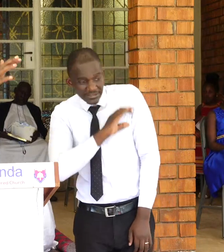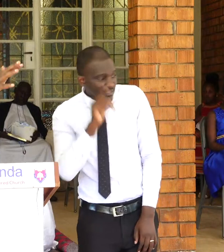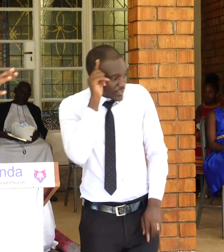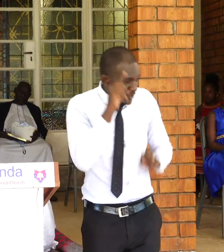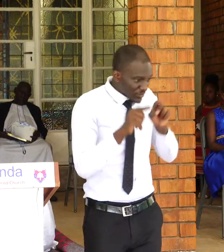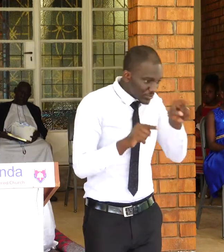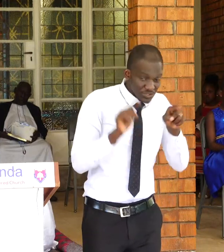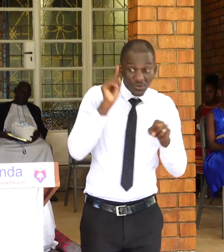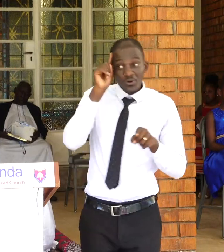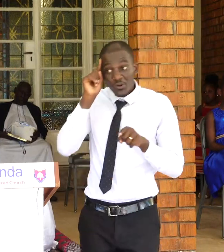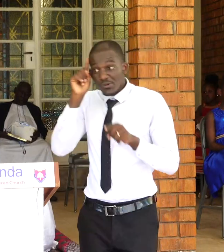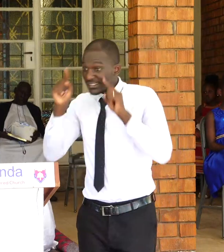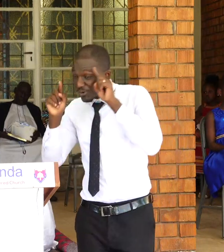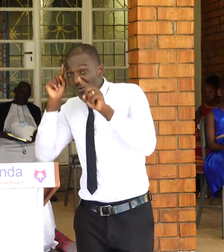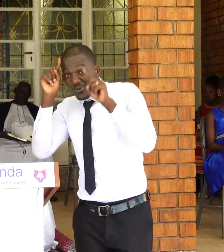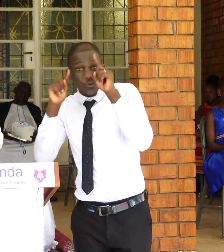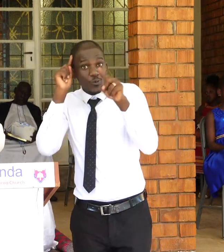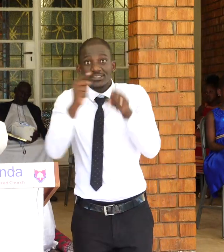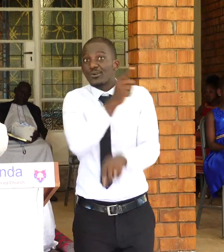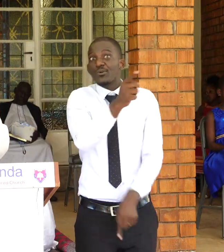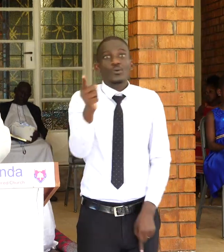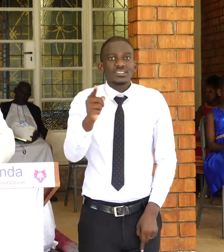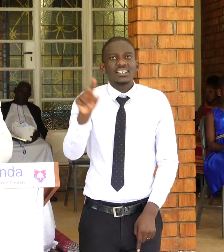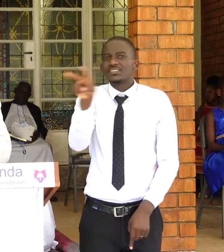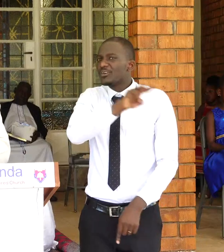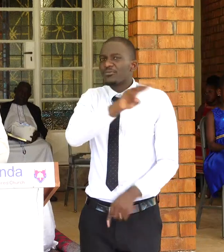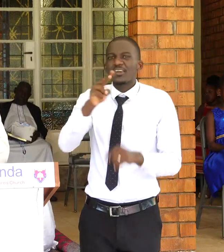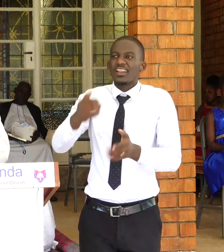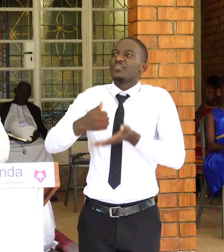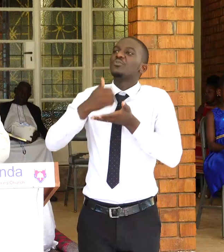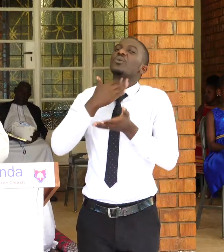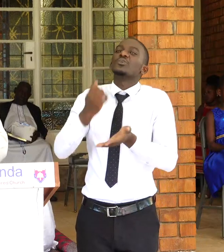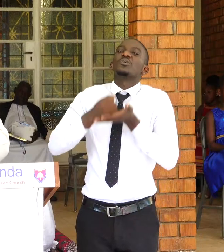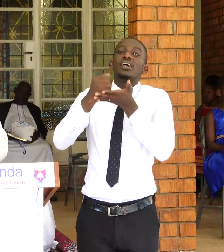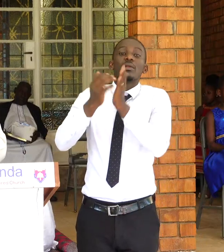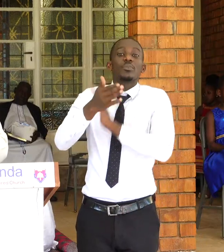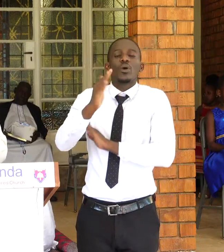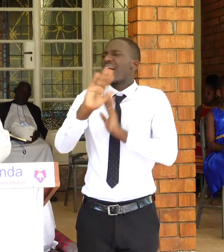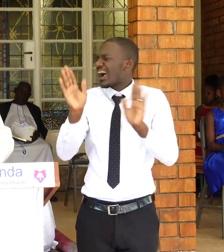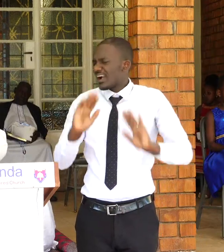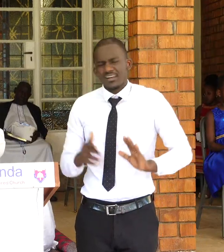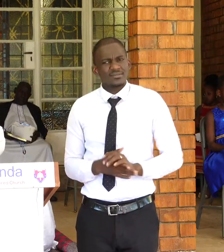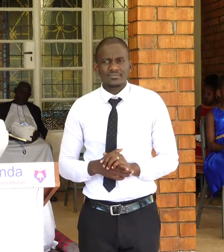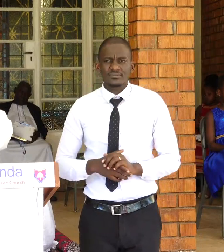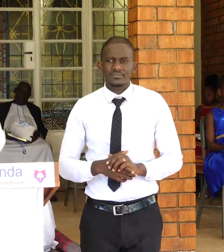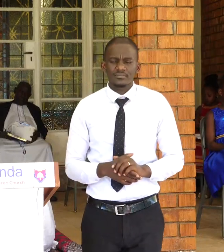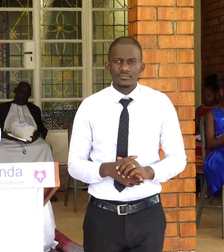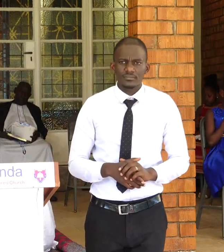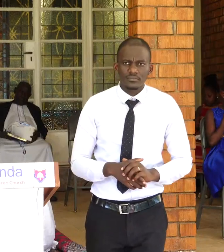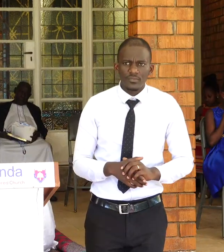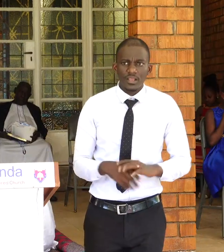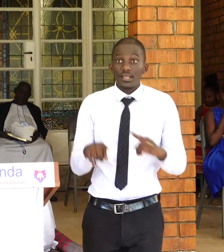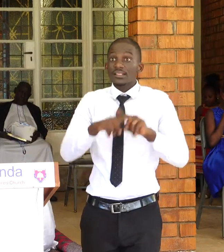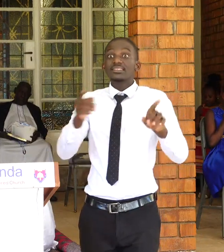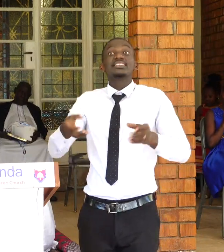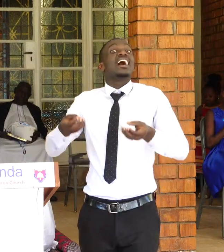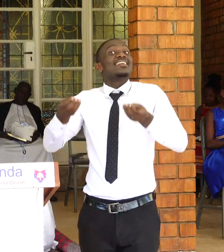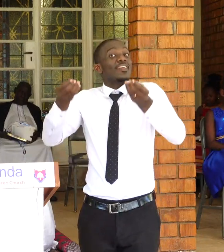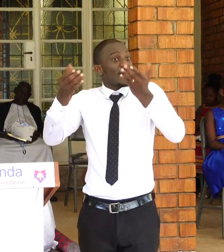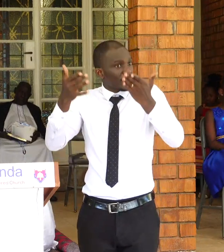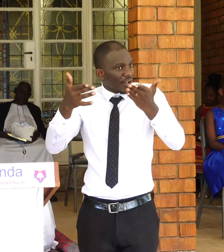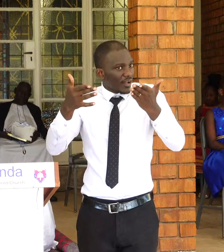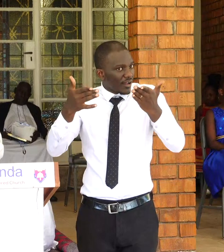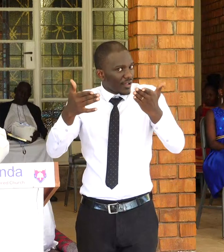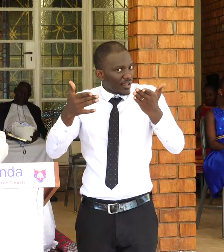n'olowooza ku gundi, kwegamba olinga ayagala okuyamba Katonda akweo saddaaka kabonero